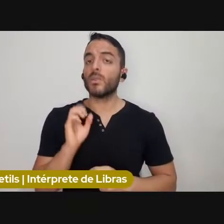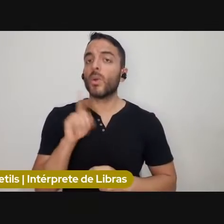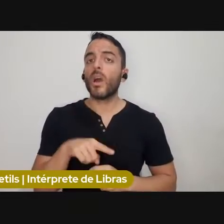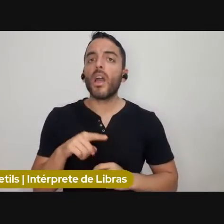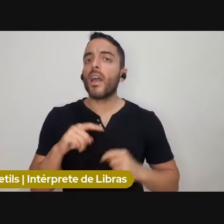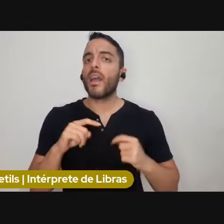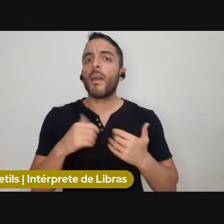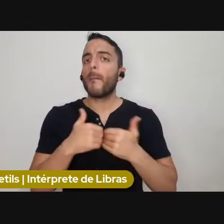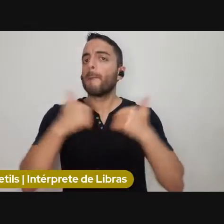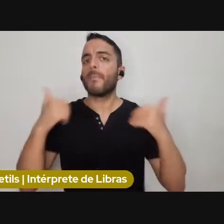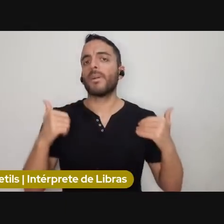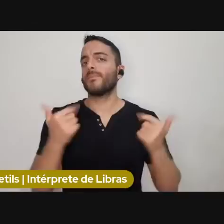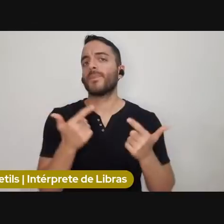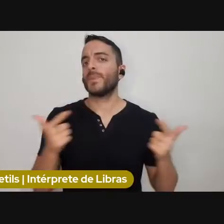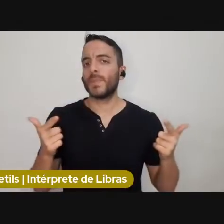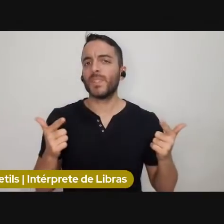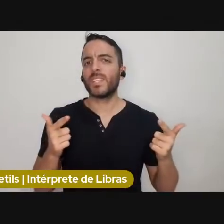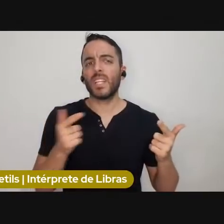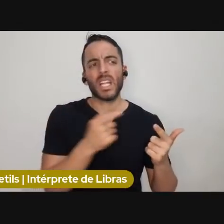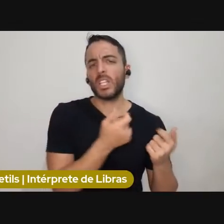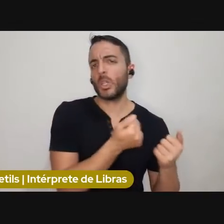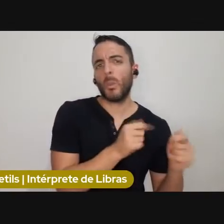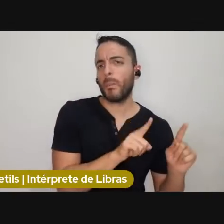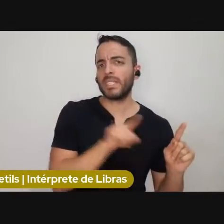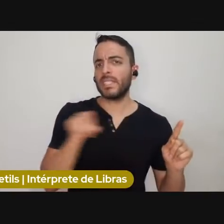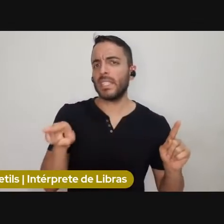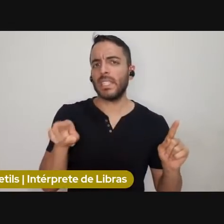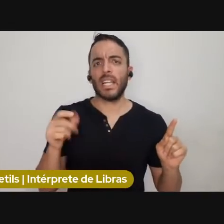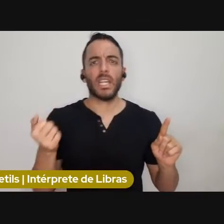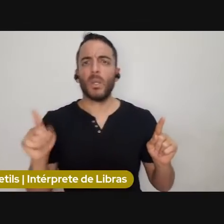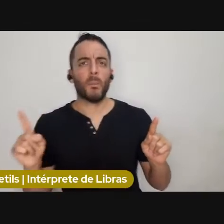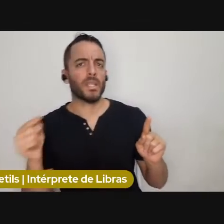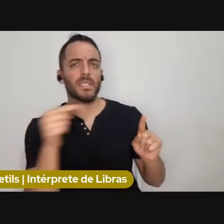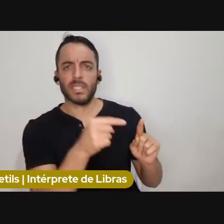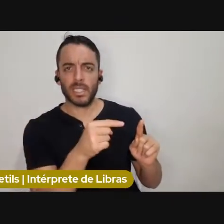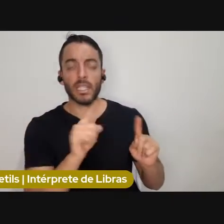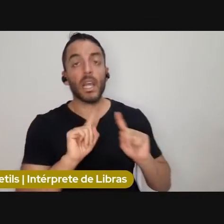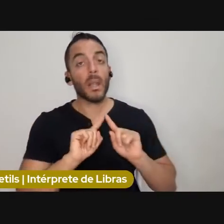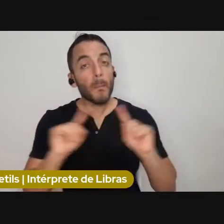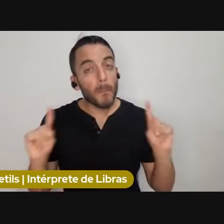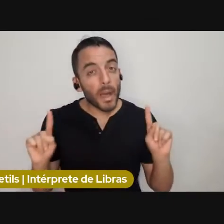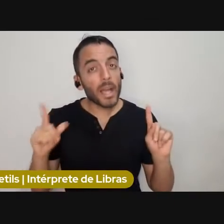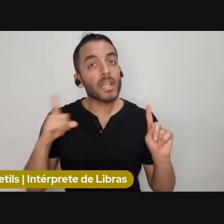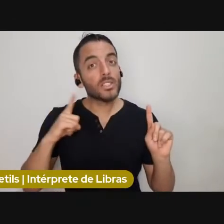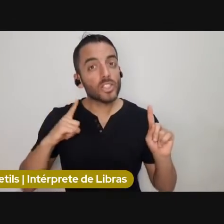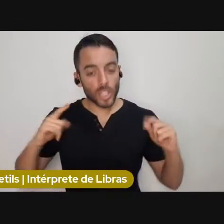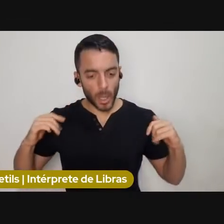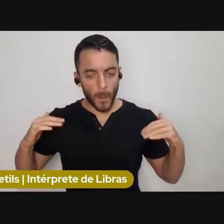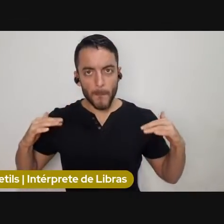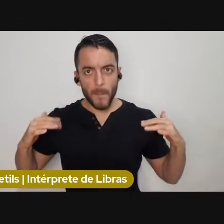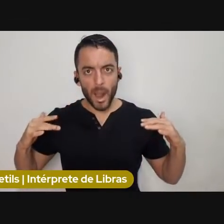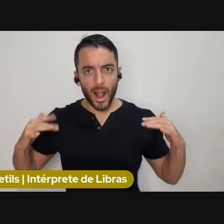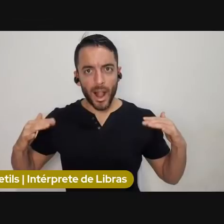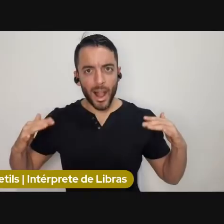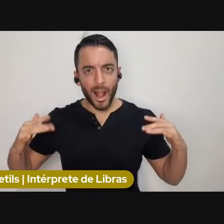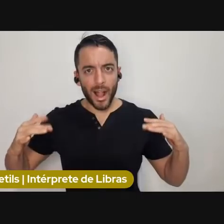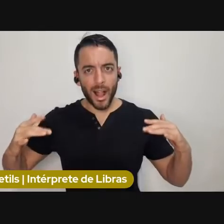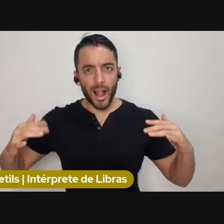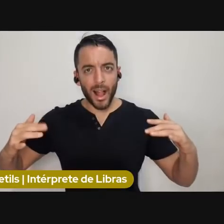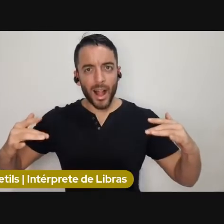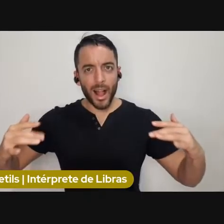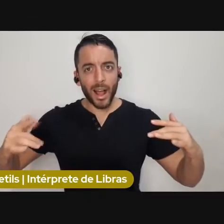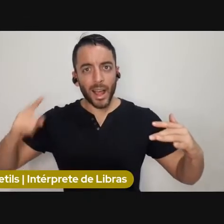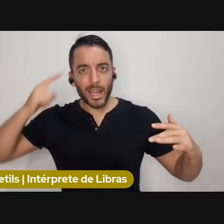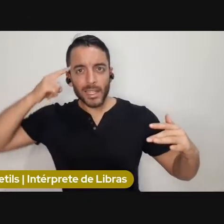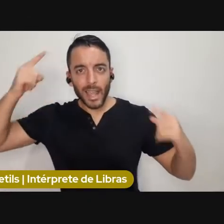não precisou do Pirandello, nem Pirandello precisou da Emmy Noether, mas havia, vamos dizer, um fluxo de ideias, o mundo estava caminhando